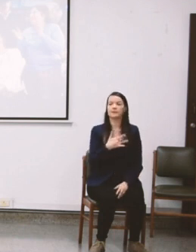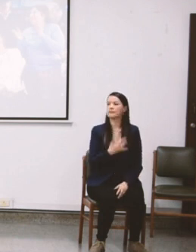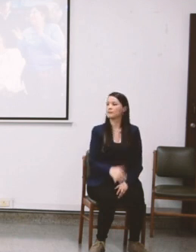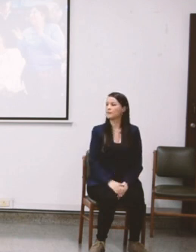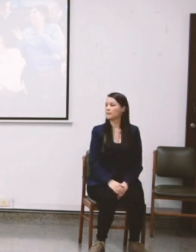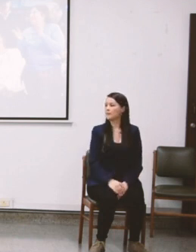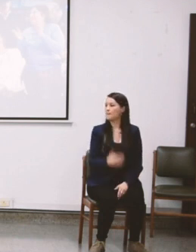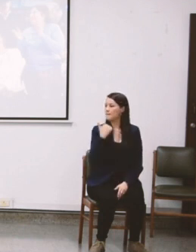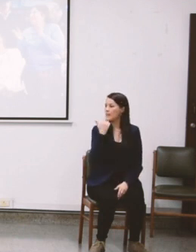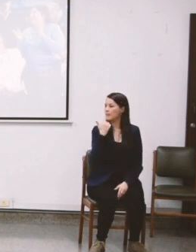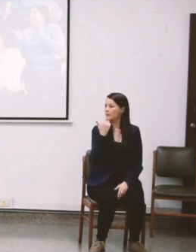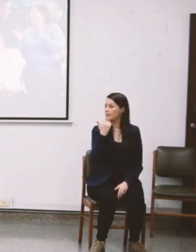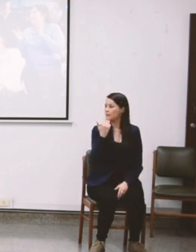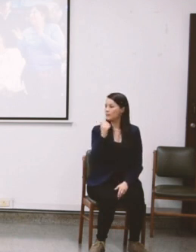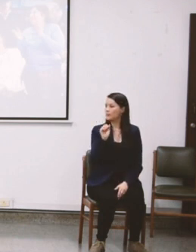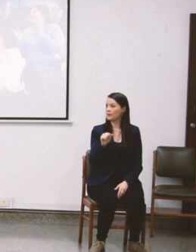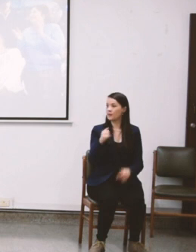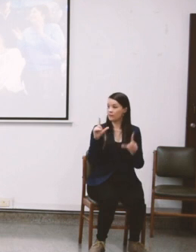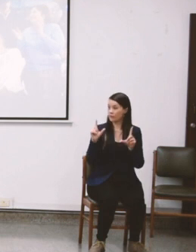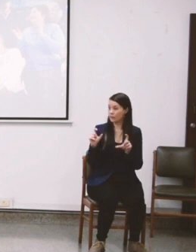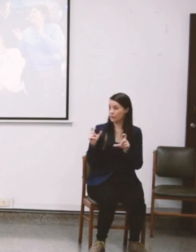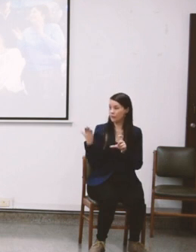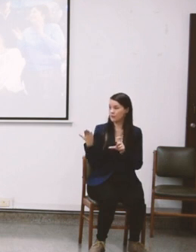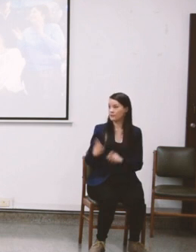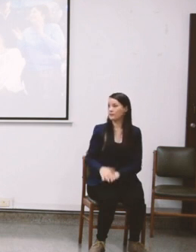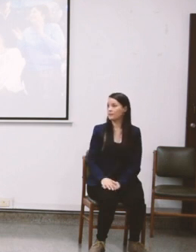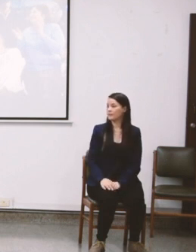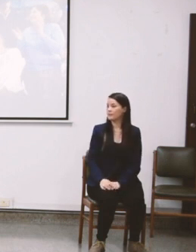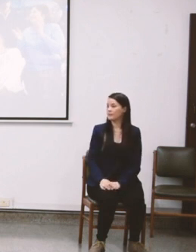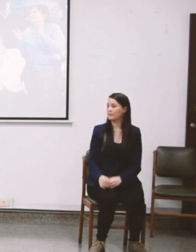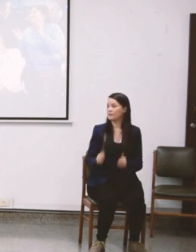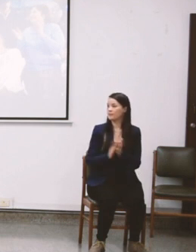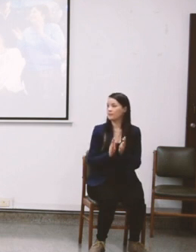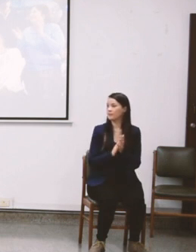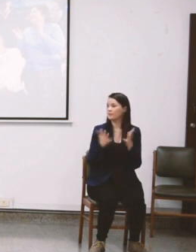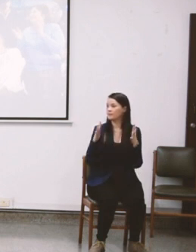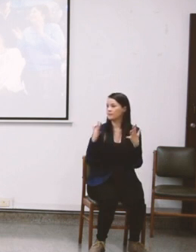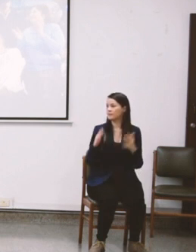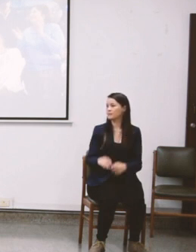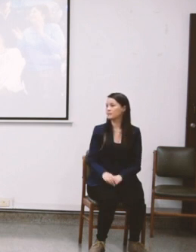Bueno, no sé, yo creo que podemos hacer una fotito con Jonathan.